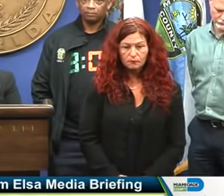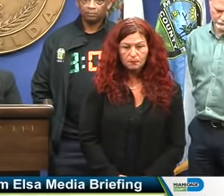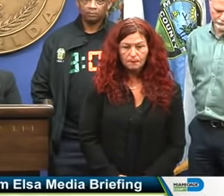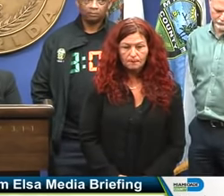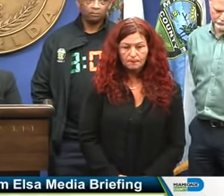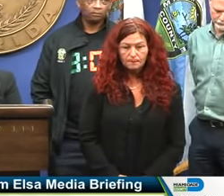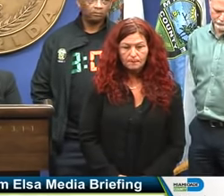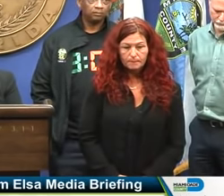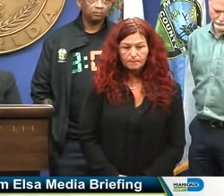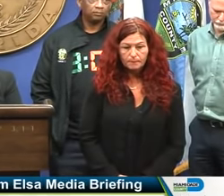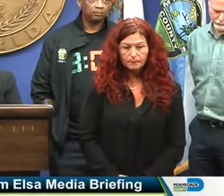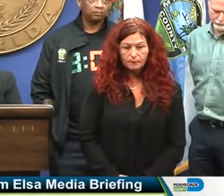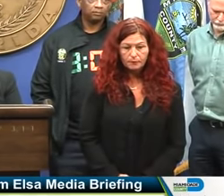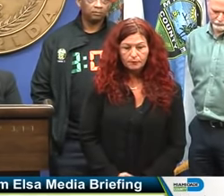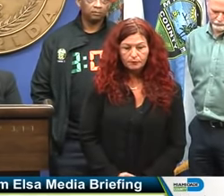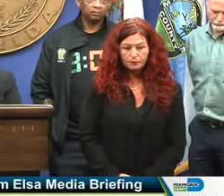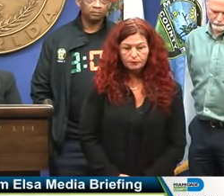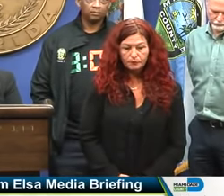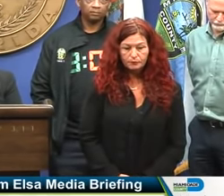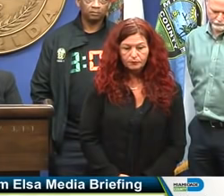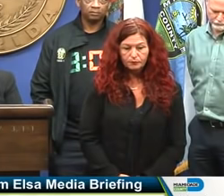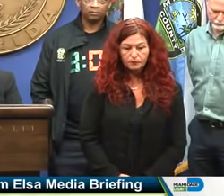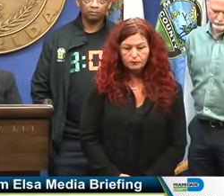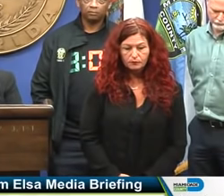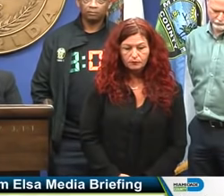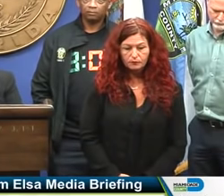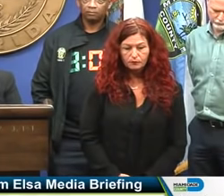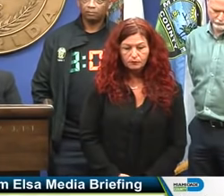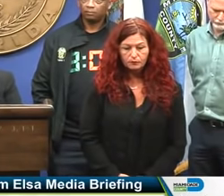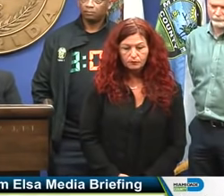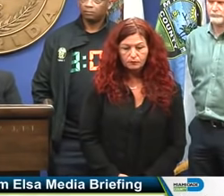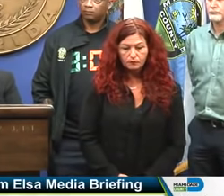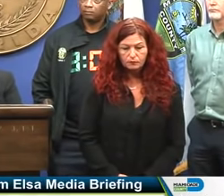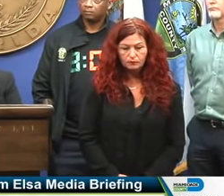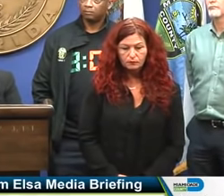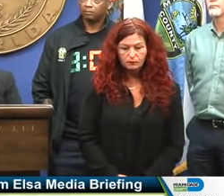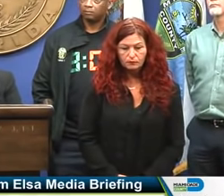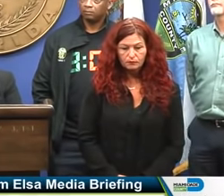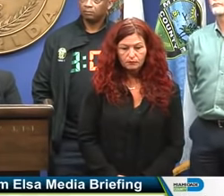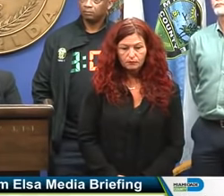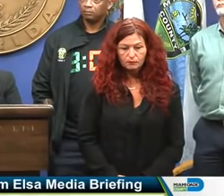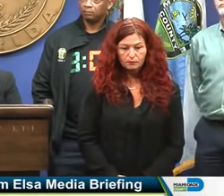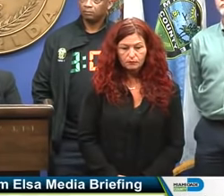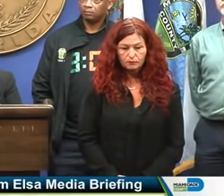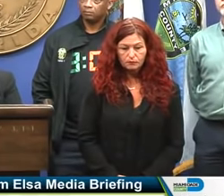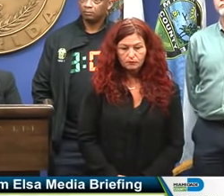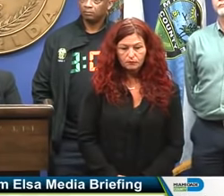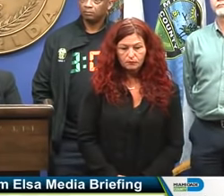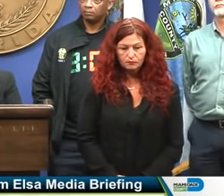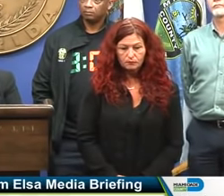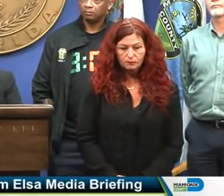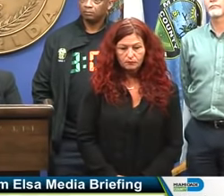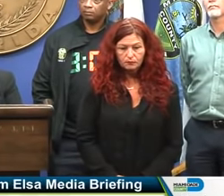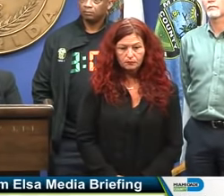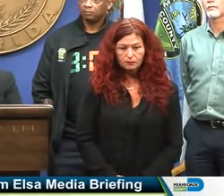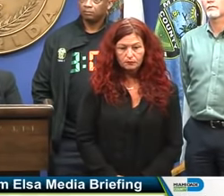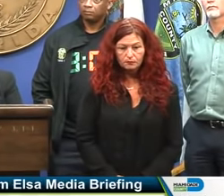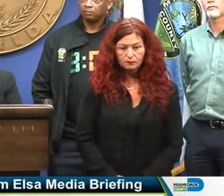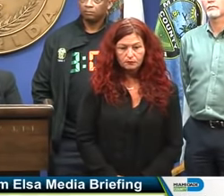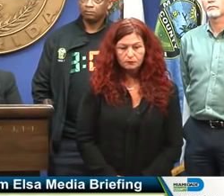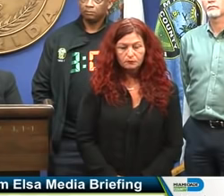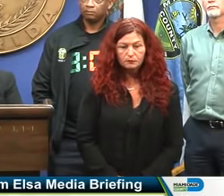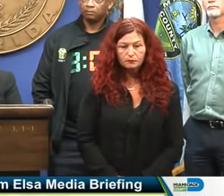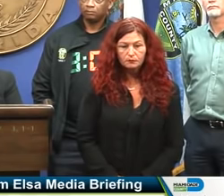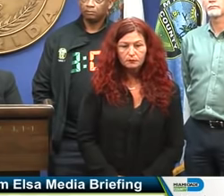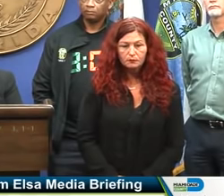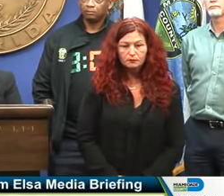para ayudar a quienes perdieron sus hogares a comenzar a reconstruir. FEMA está aquí y ha estado